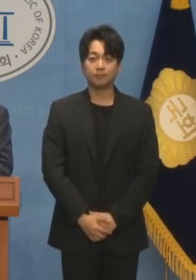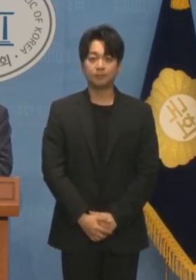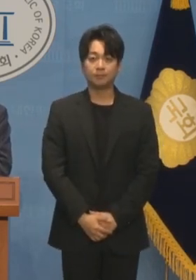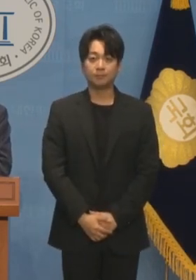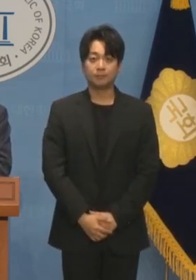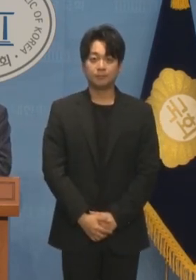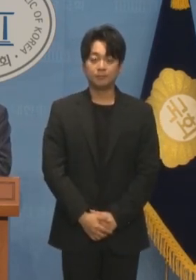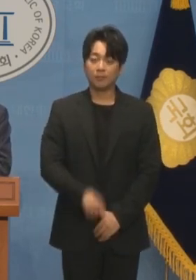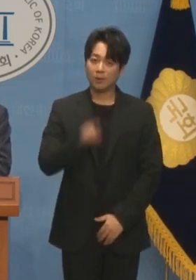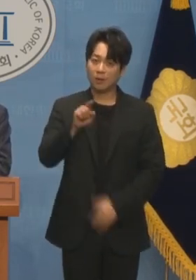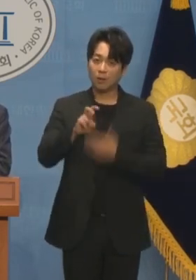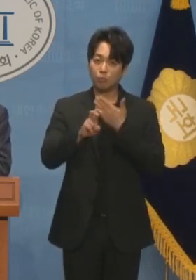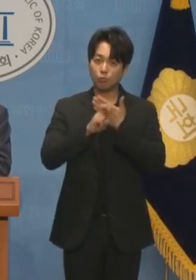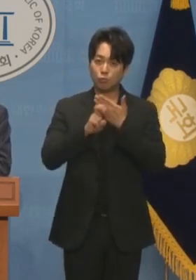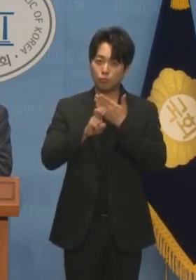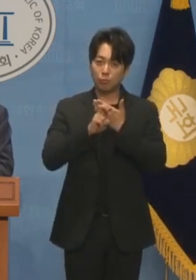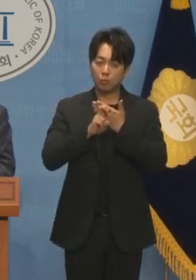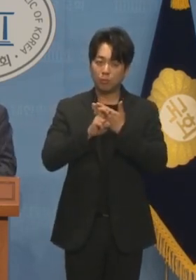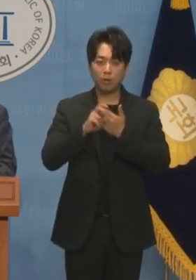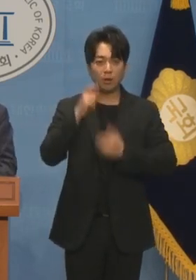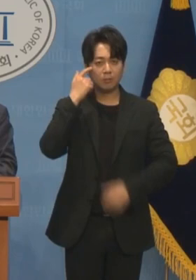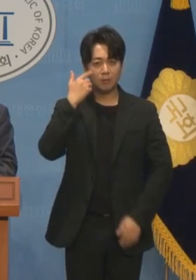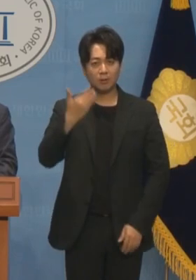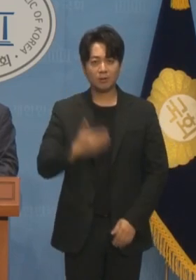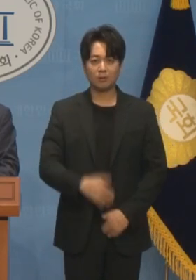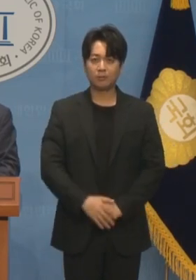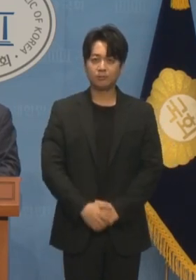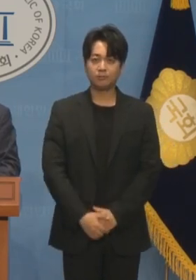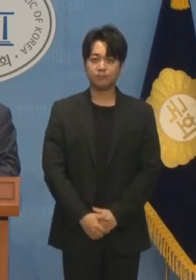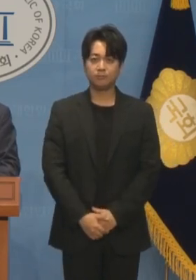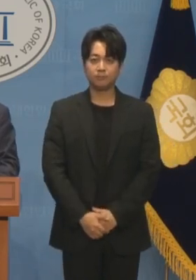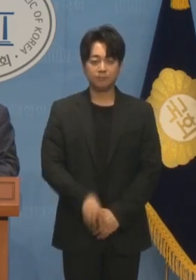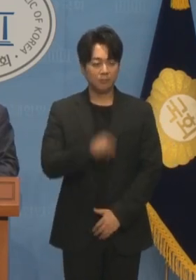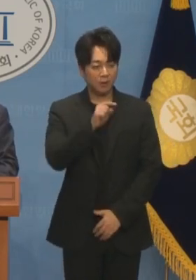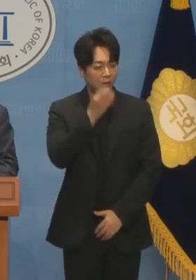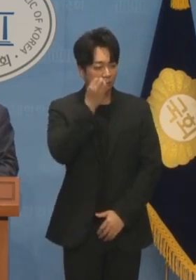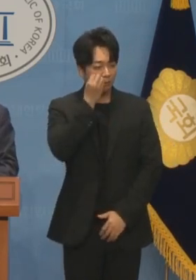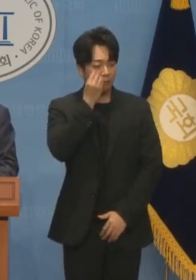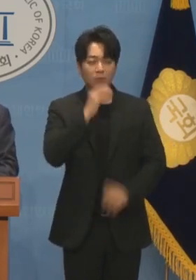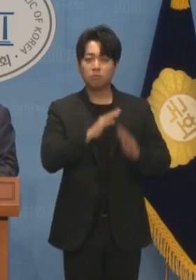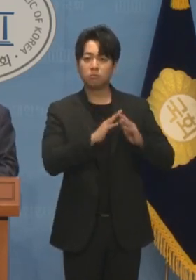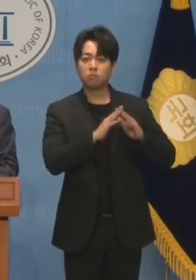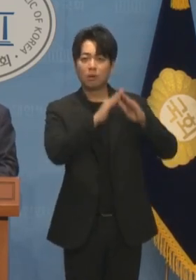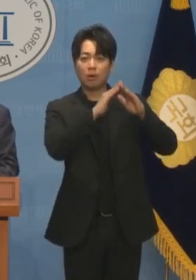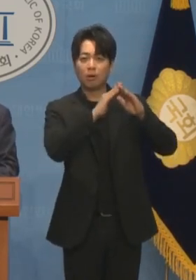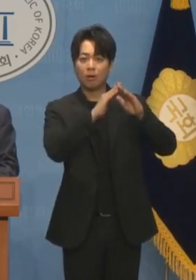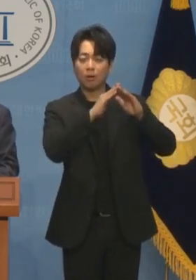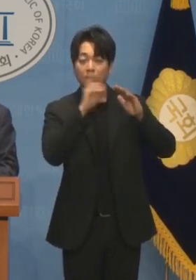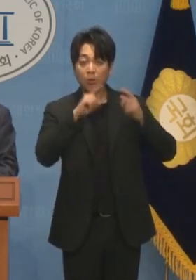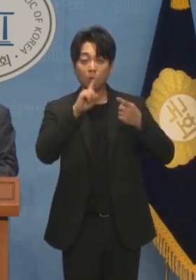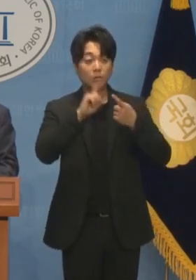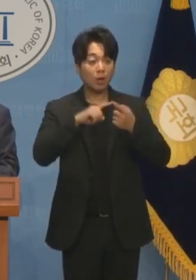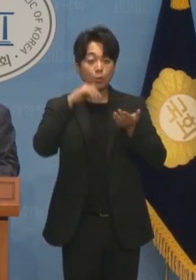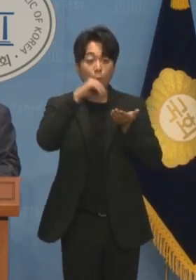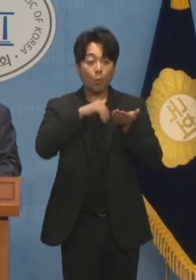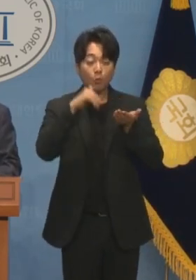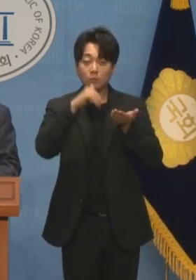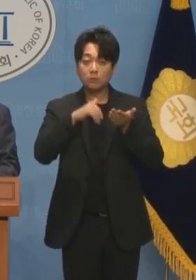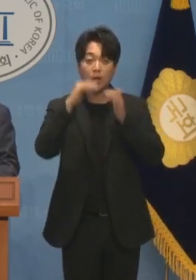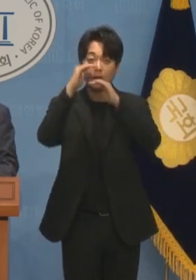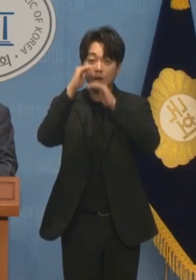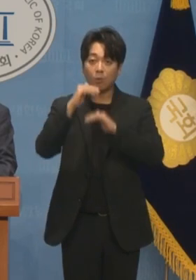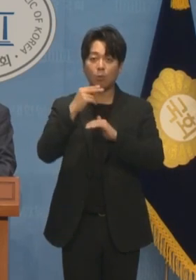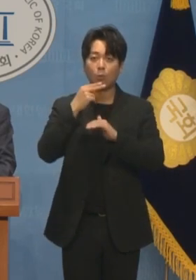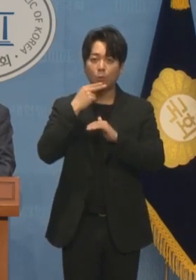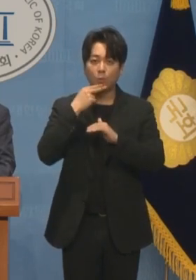불법 아닙니까? 구조물도 기이한데 공사 기록 자체가 없다면 분명